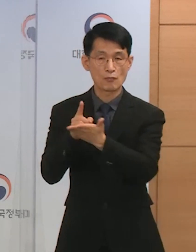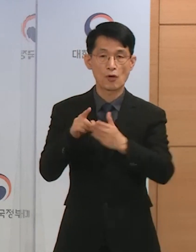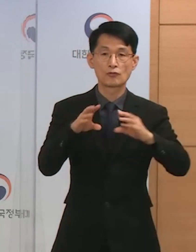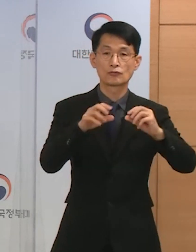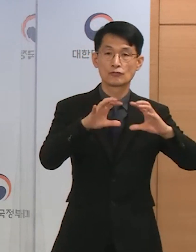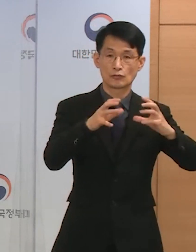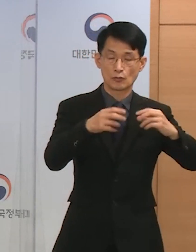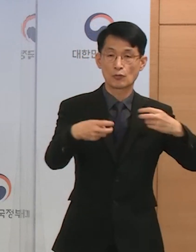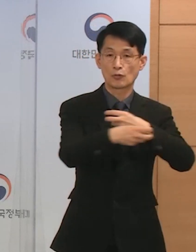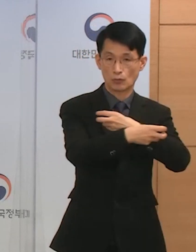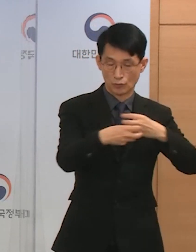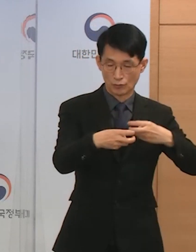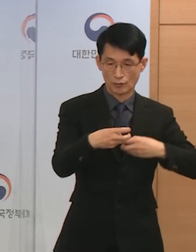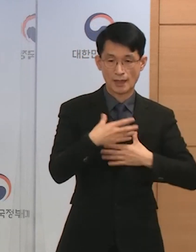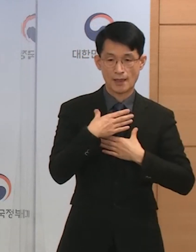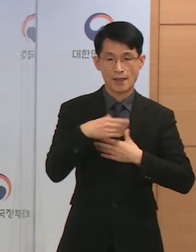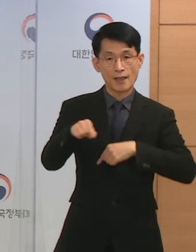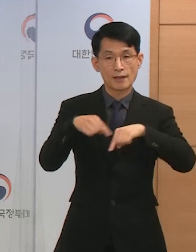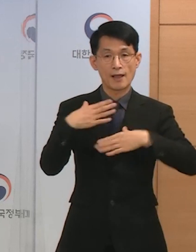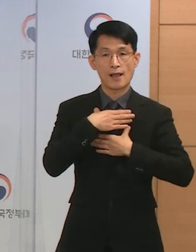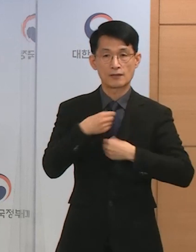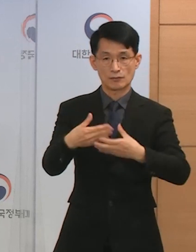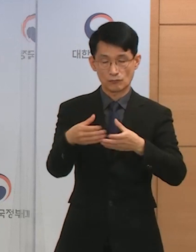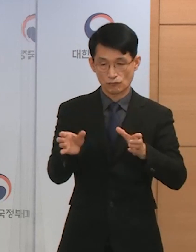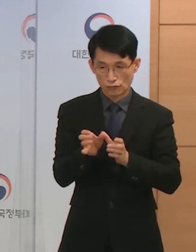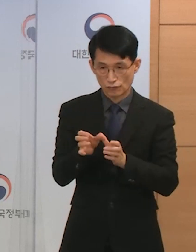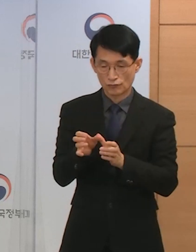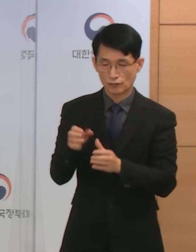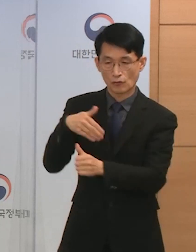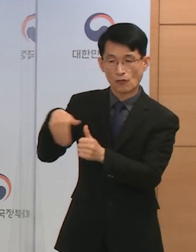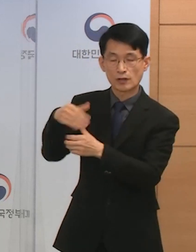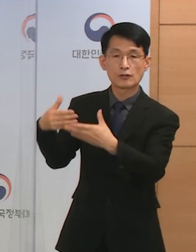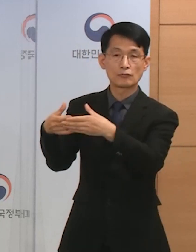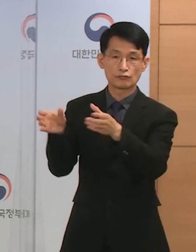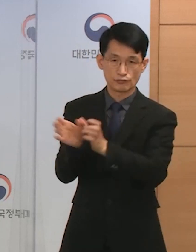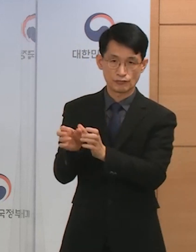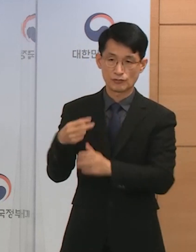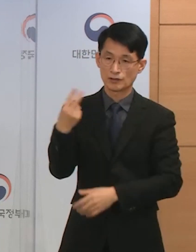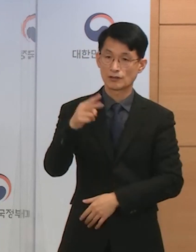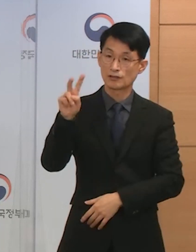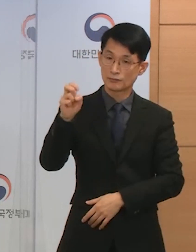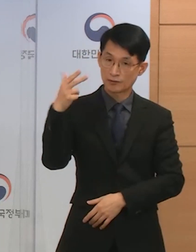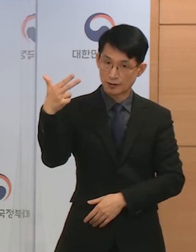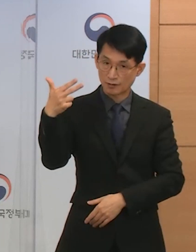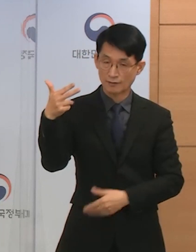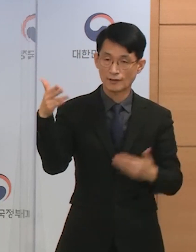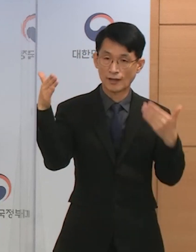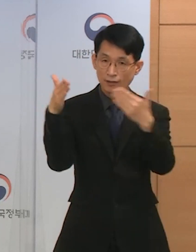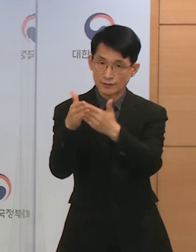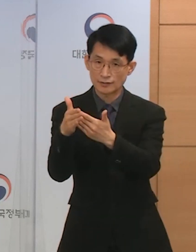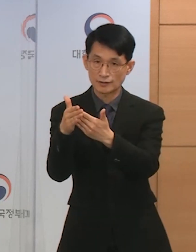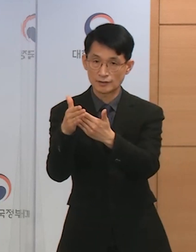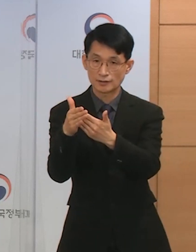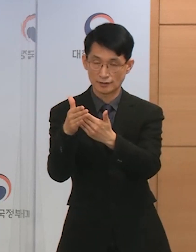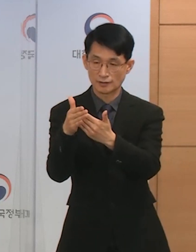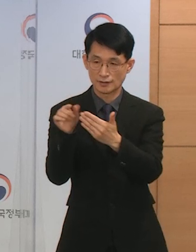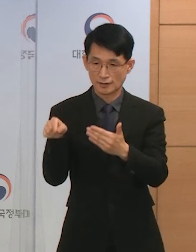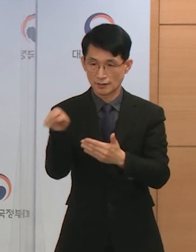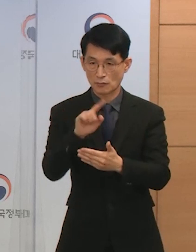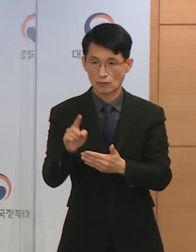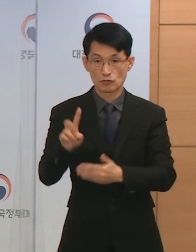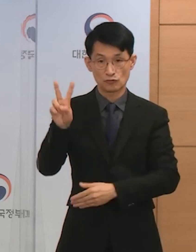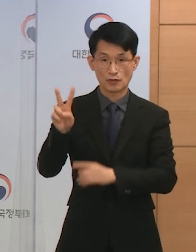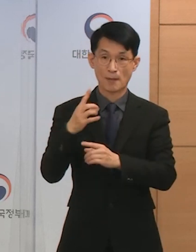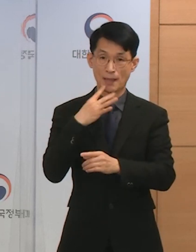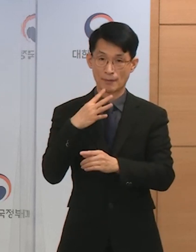국토교통부와 행정안전부, 환경부에서 2027년 완료 예정인 두 개 과제를